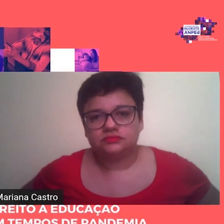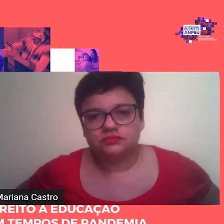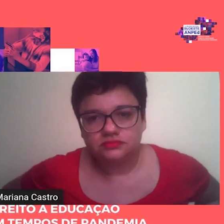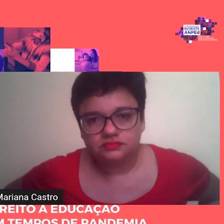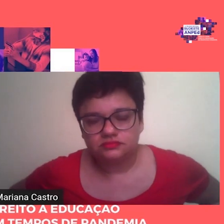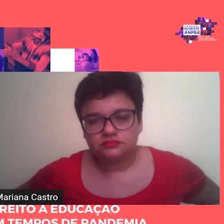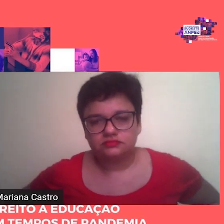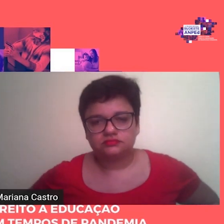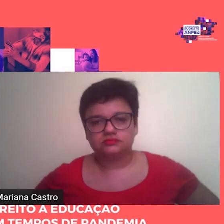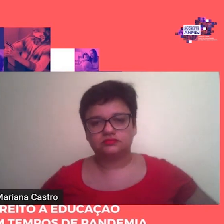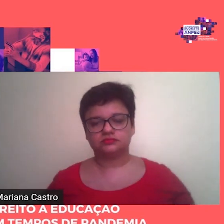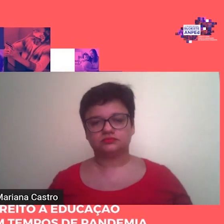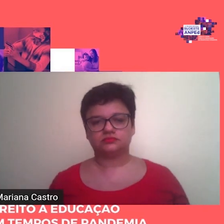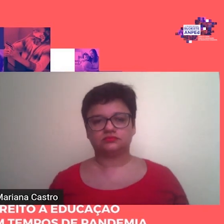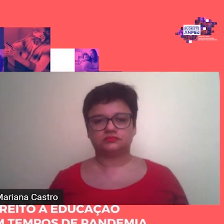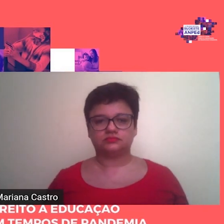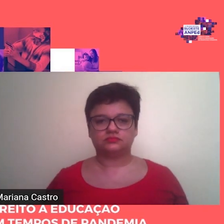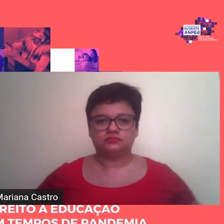E